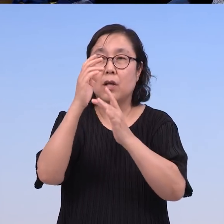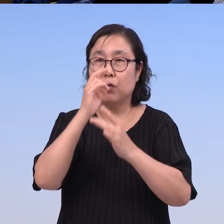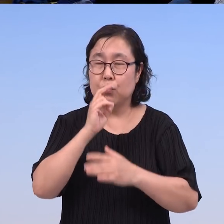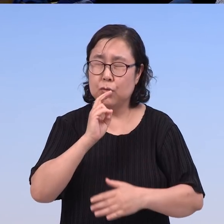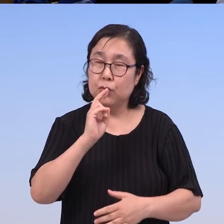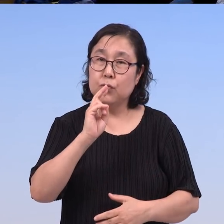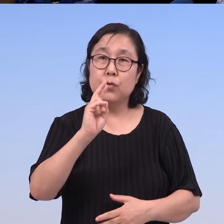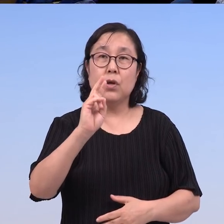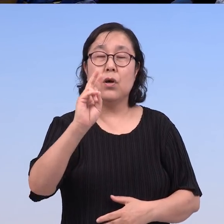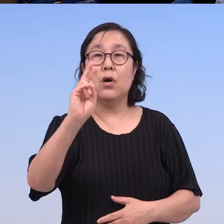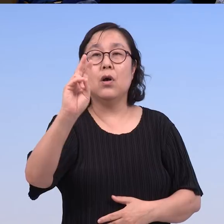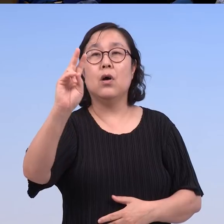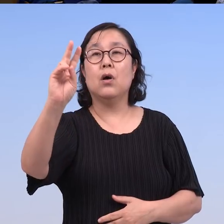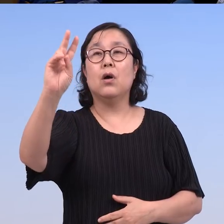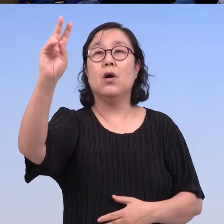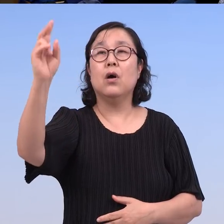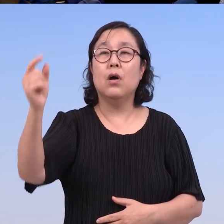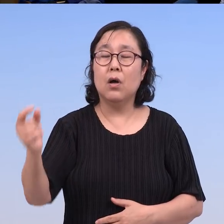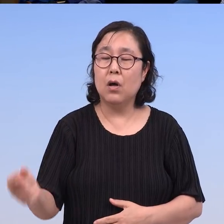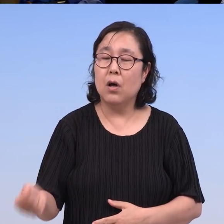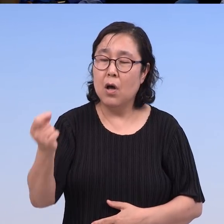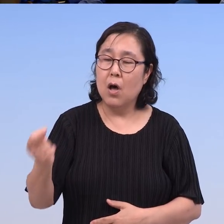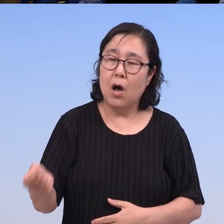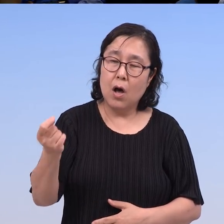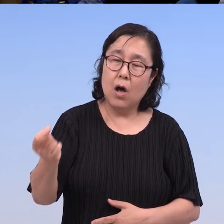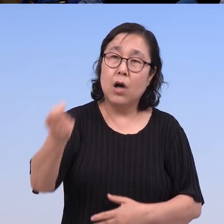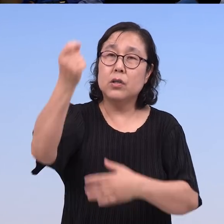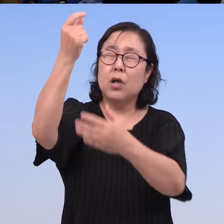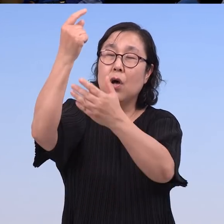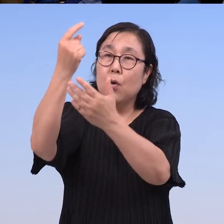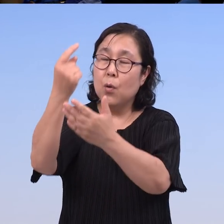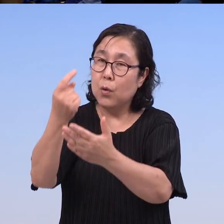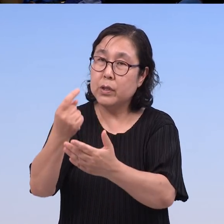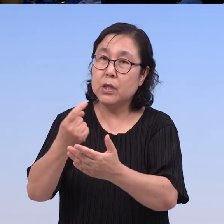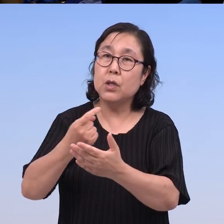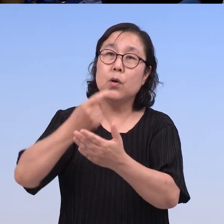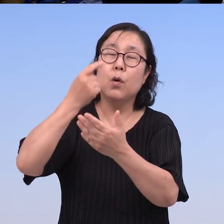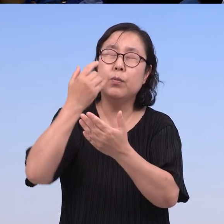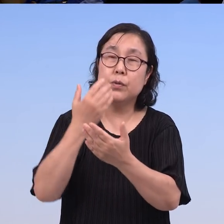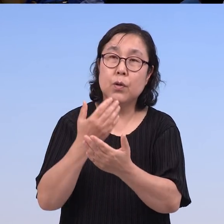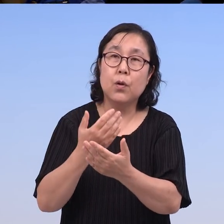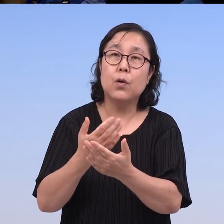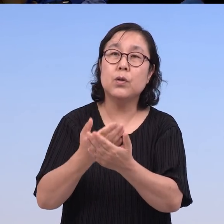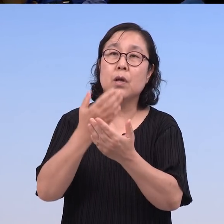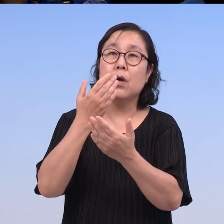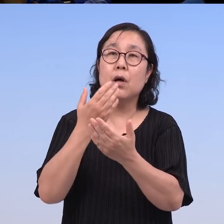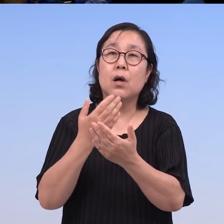잃어버린 소망을 회복하며 어서 오시옵소서.